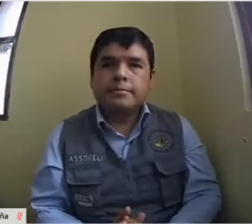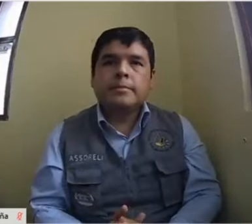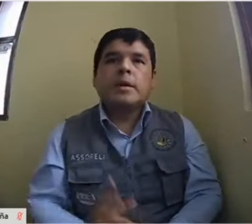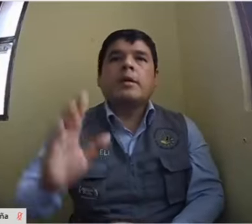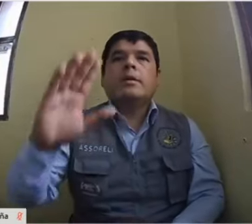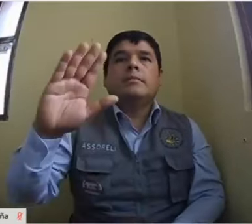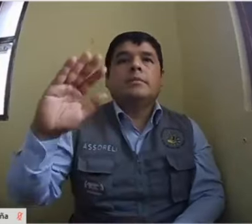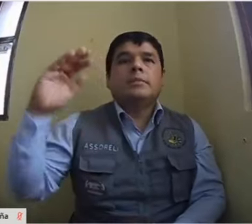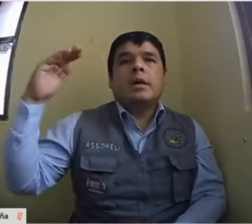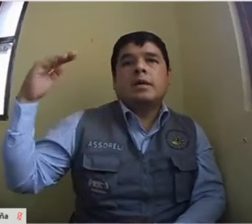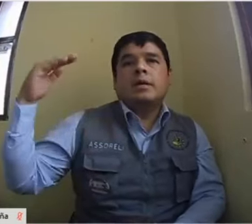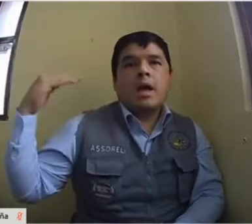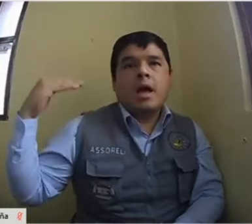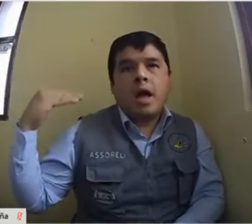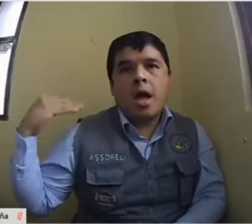Relaciones personales.